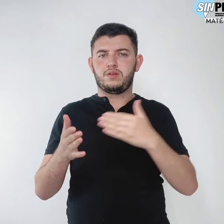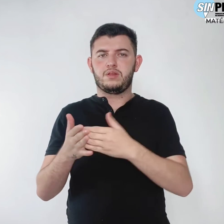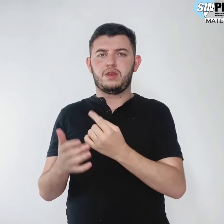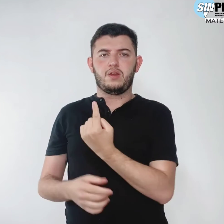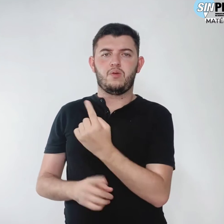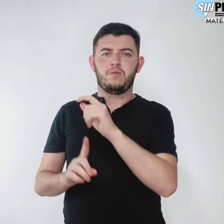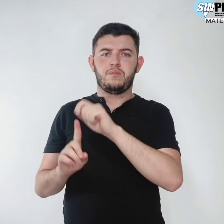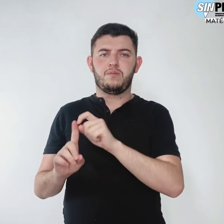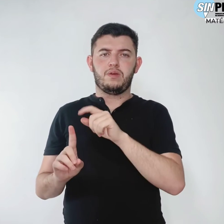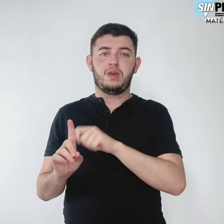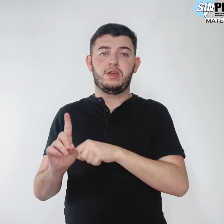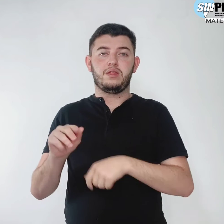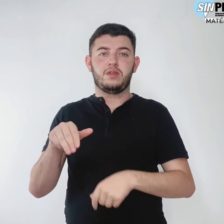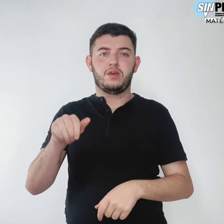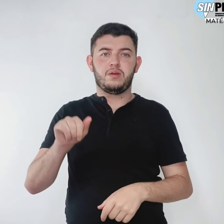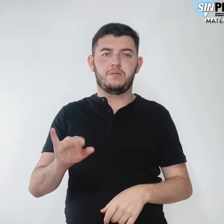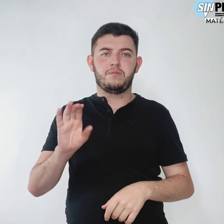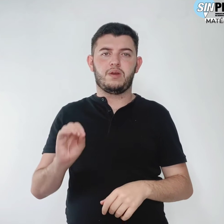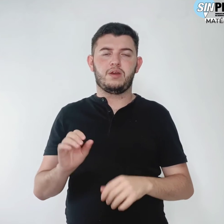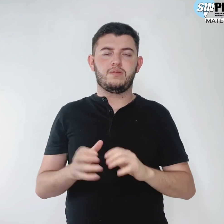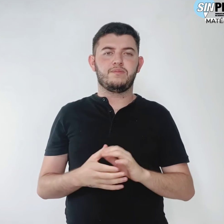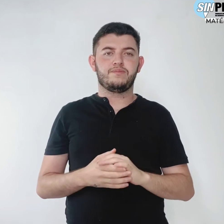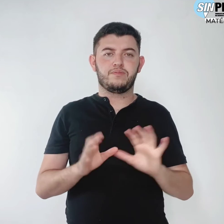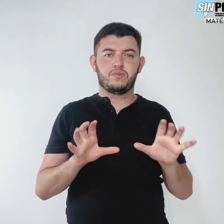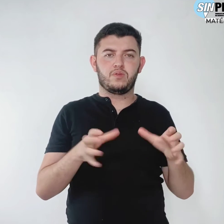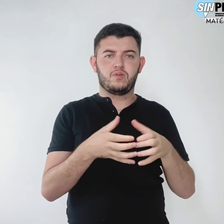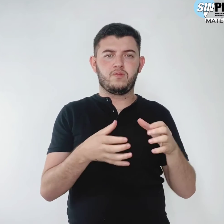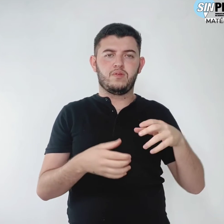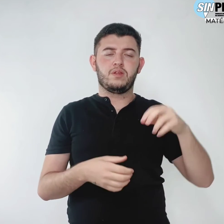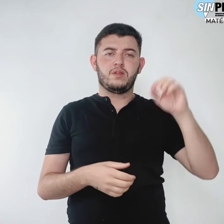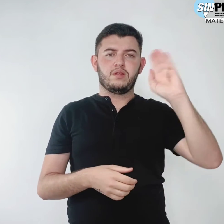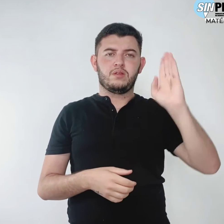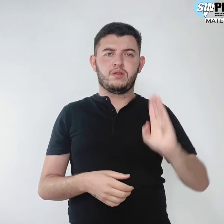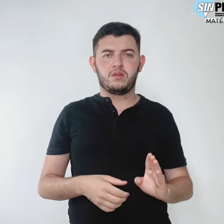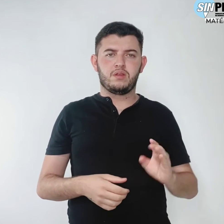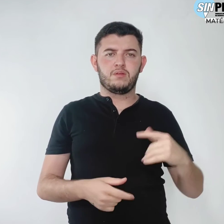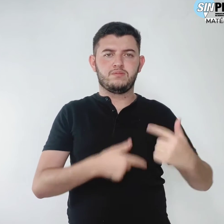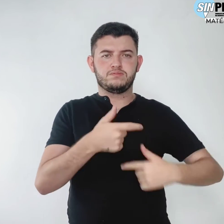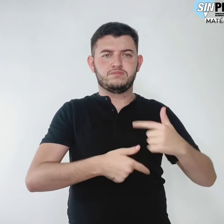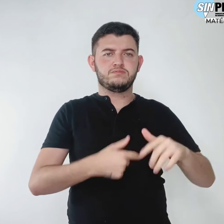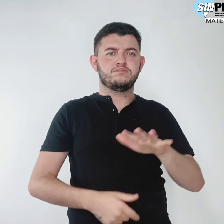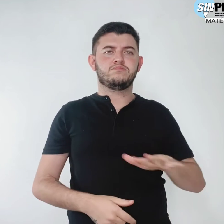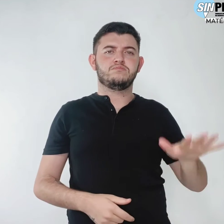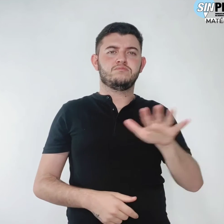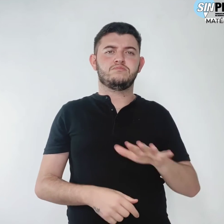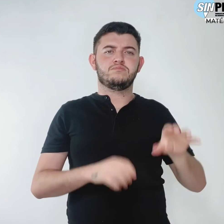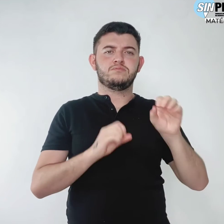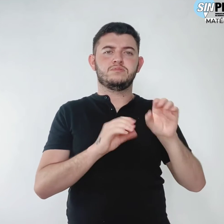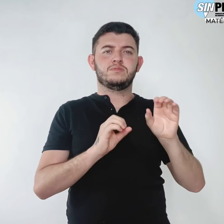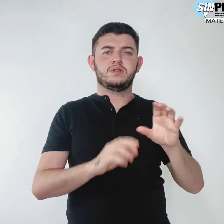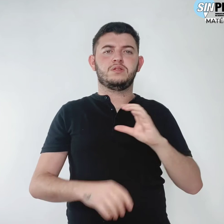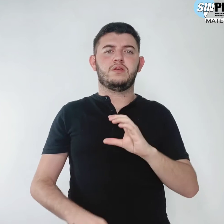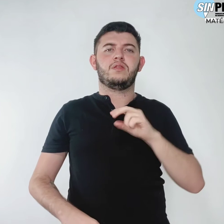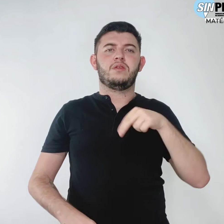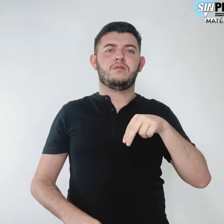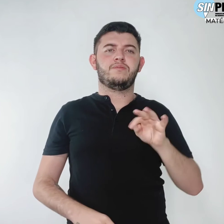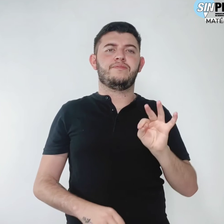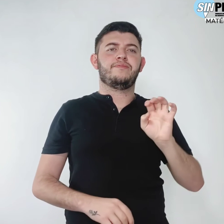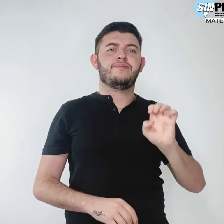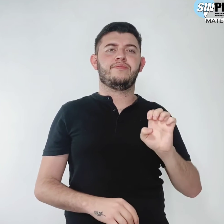A Confederação Nacional dos Trabalhadores em Educação, CNTE,